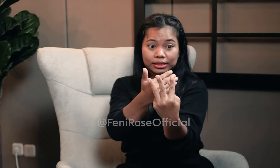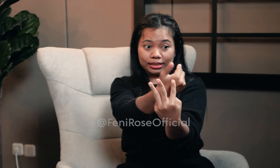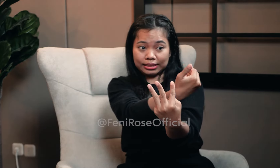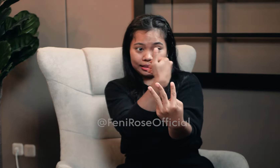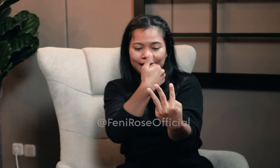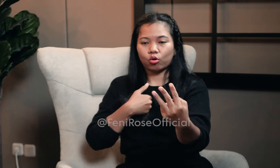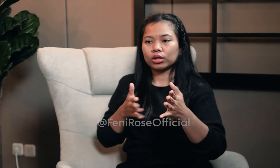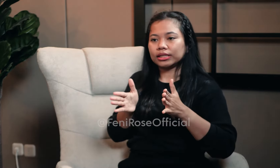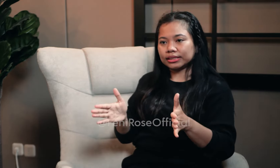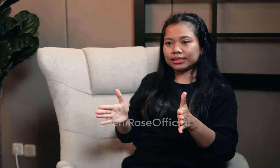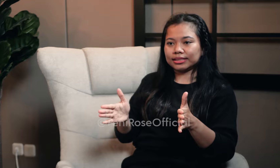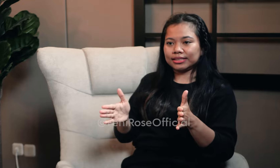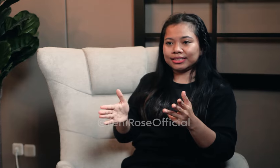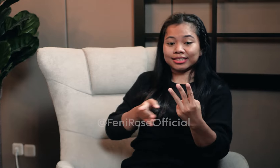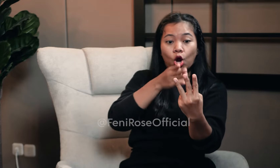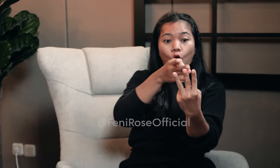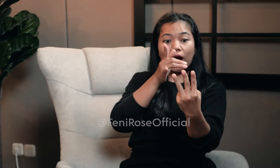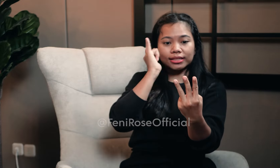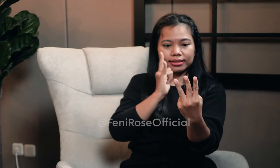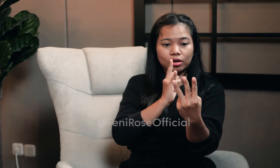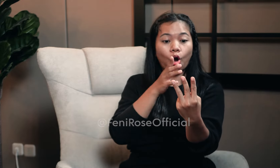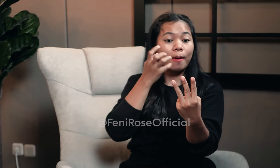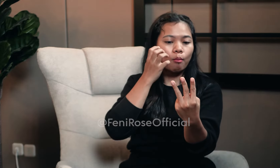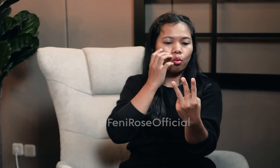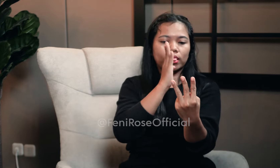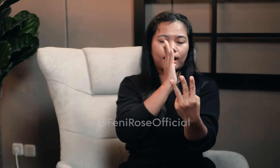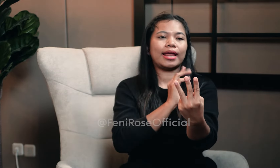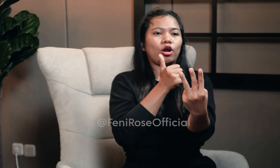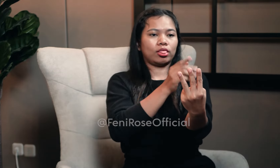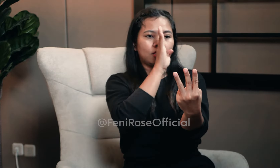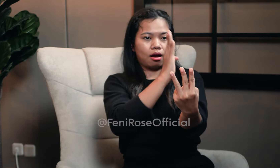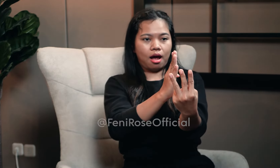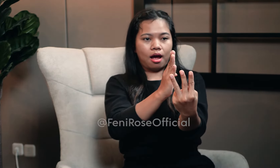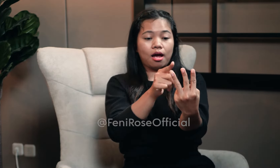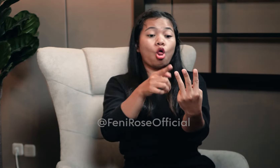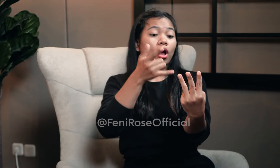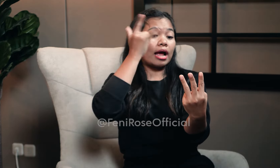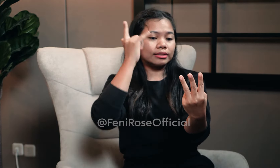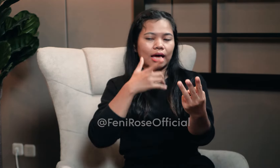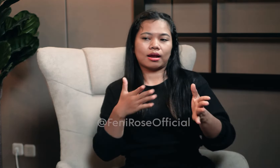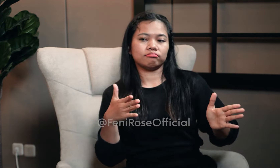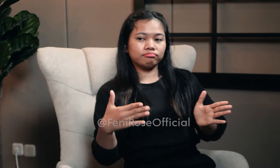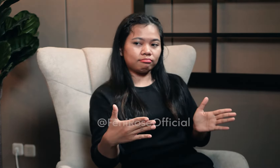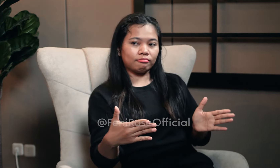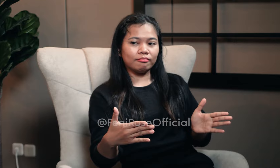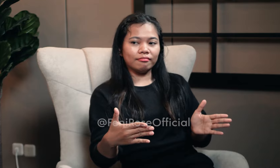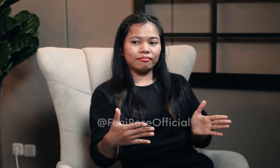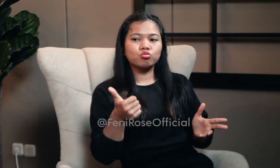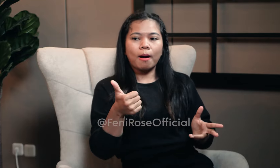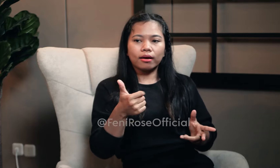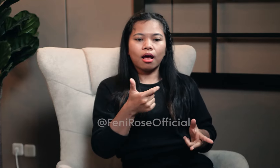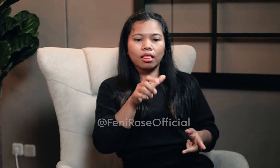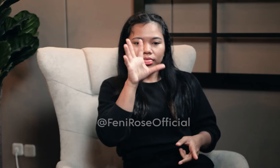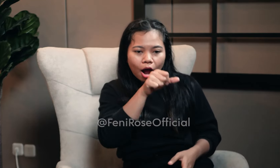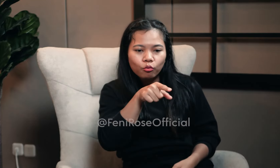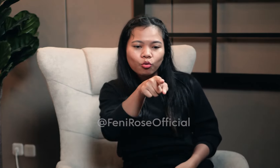tengah atau kanan atau kiri Kita juga harus mengikutinya seperti itu kalau memang Prabowo di tengah ya Otomatis kita tetap di tengah artinya